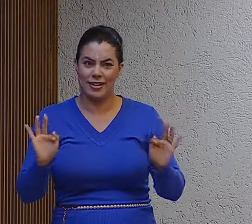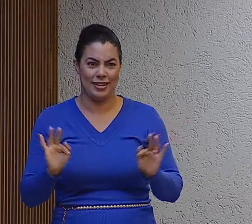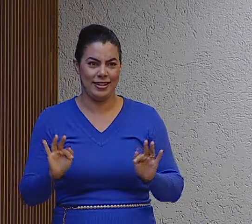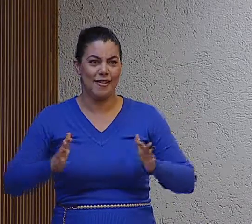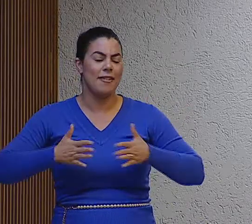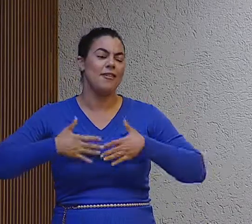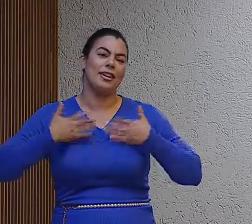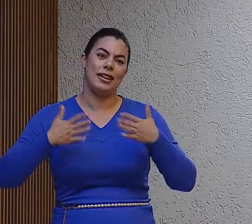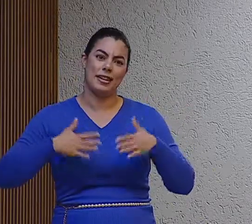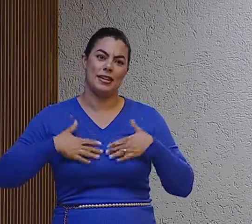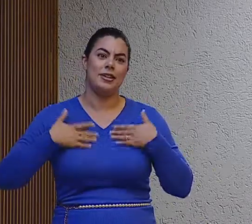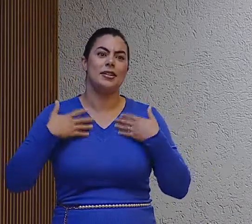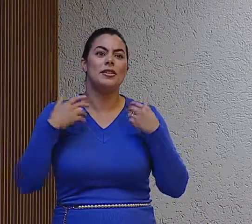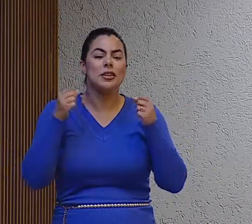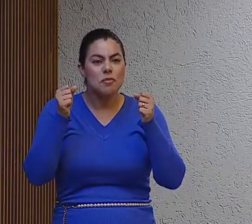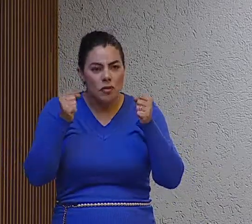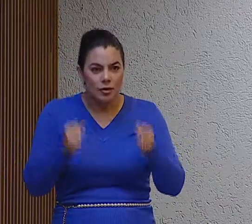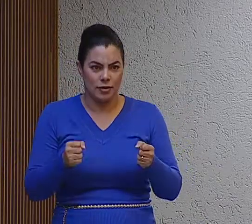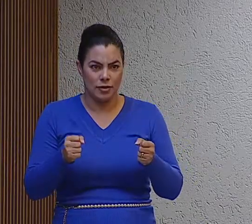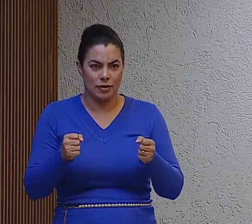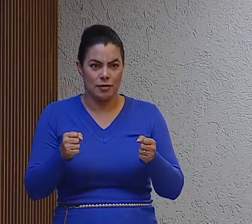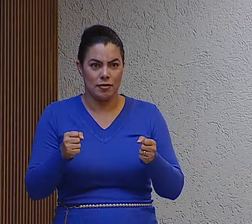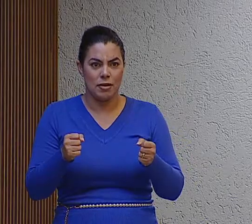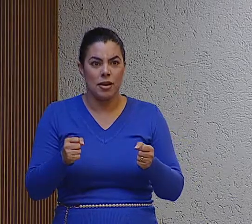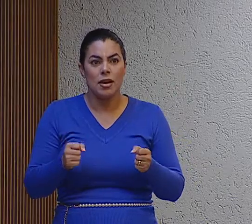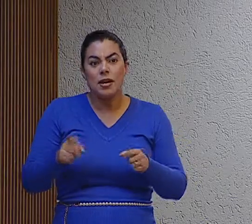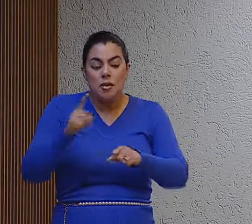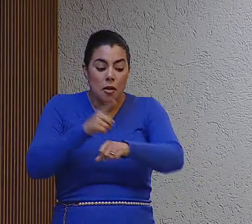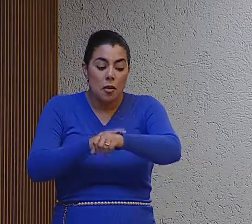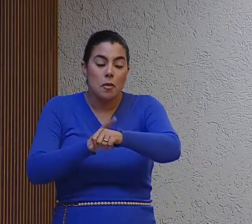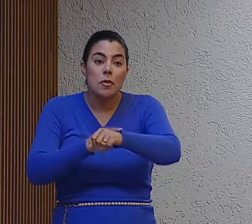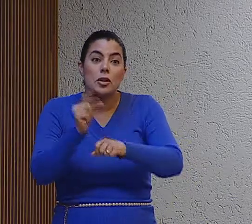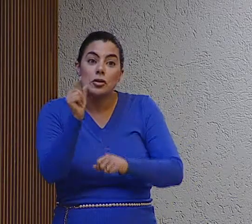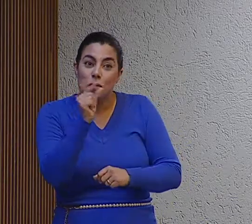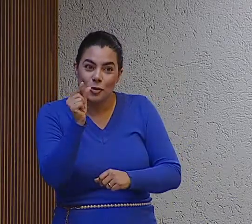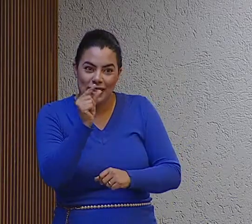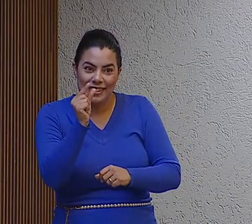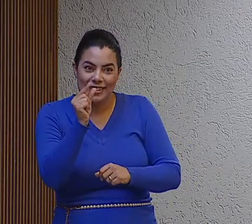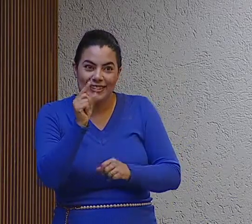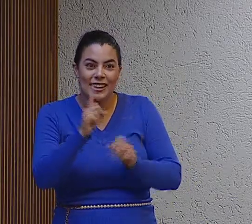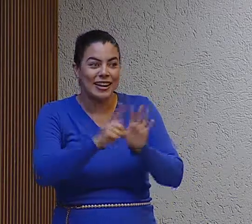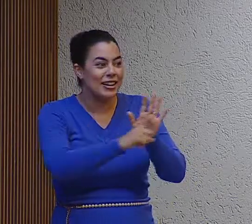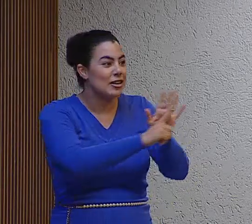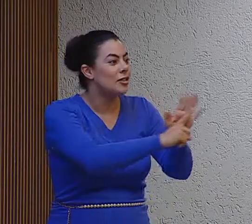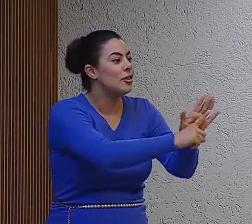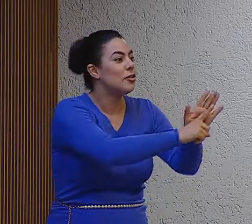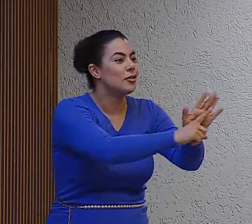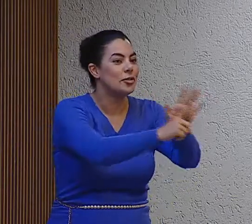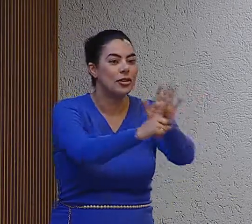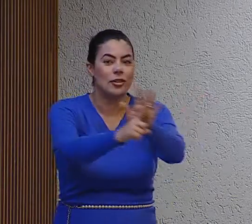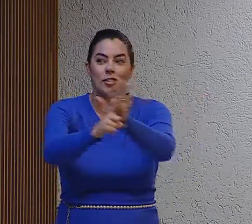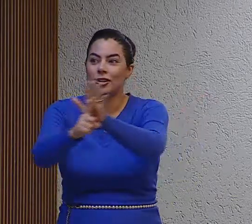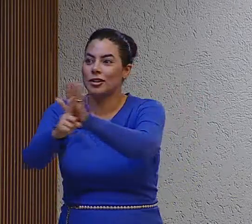Durante a sessão plenária da Assembleia Legislativa, a deputada Cláudia Pereira usou a tribuna para